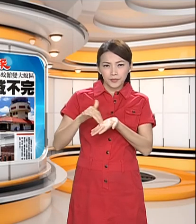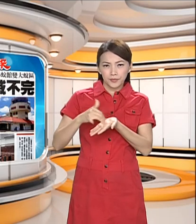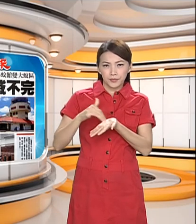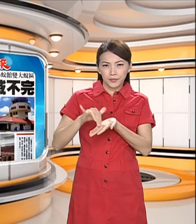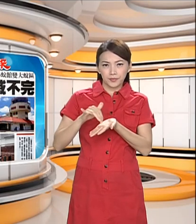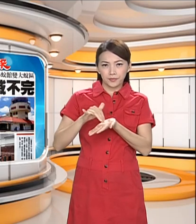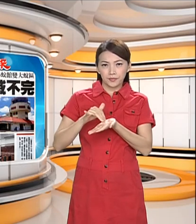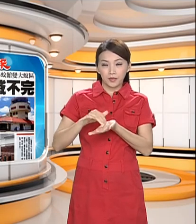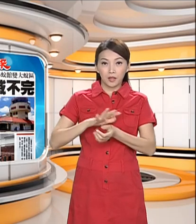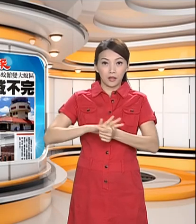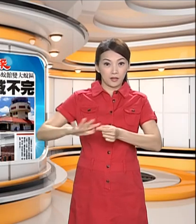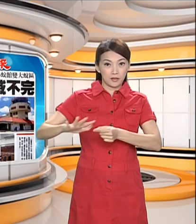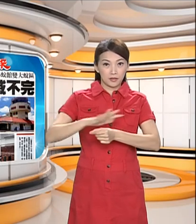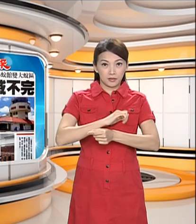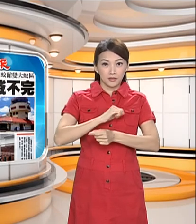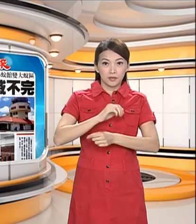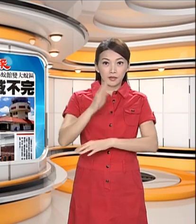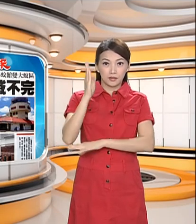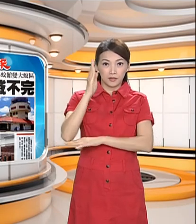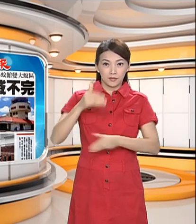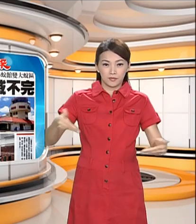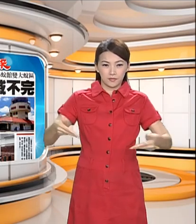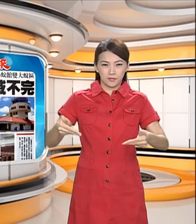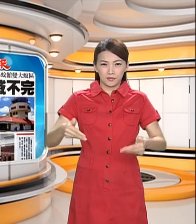空间蚊子馆有达上百件。